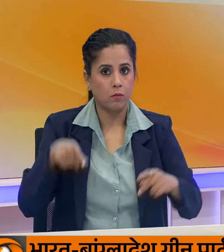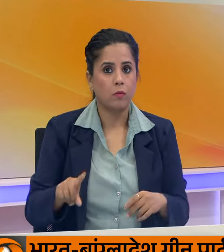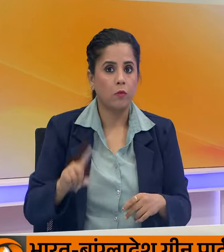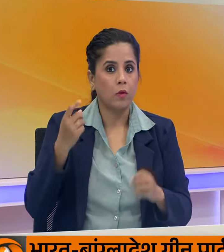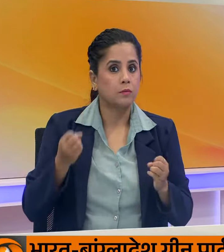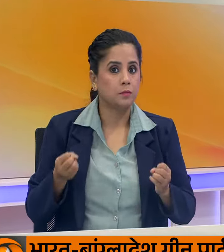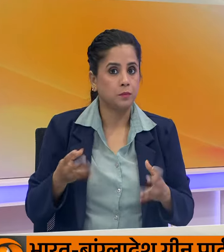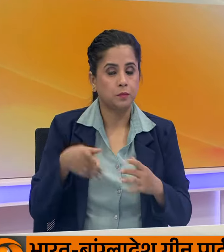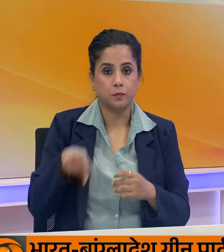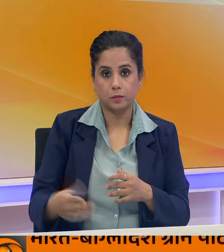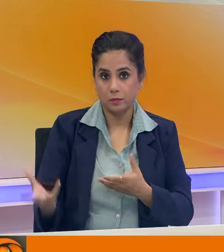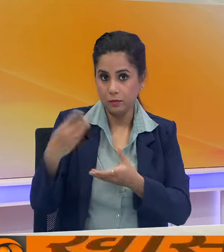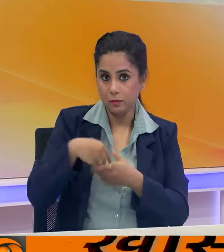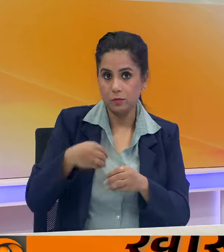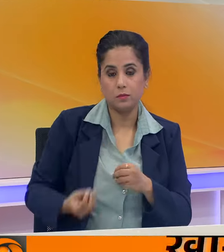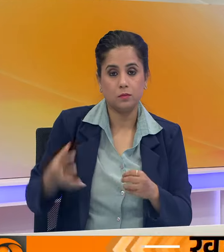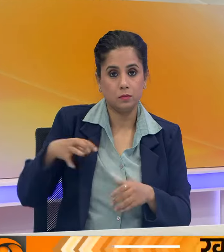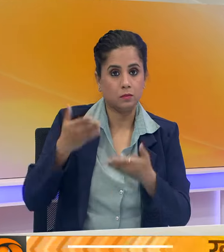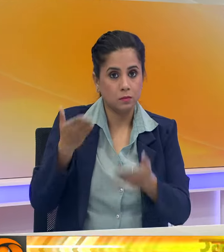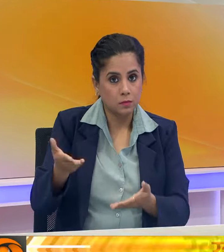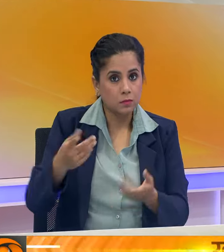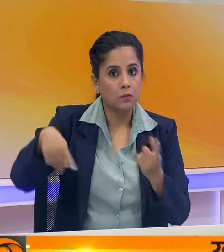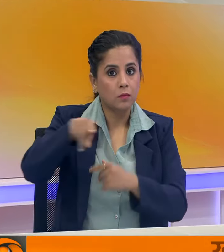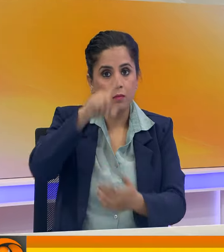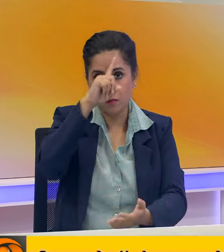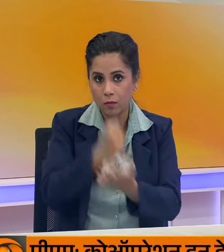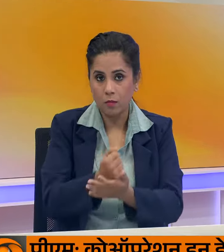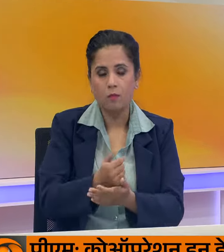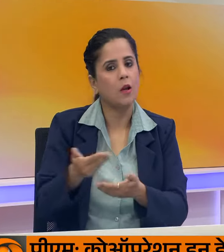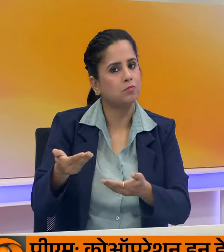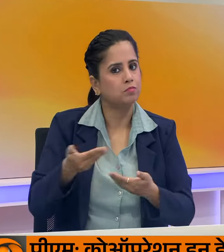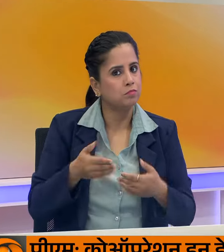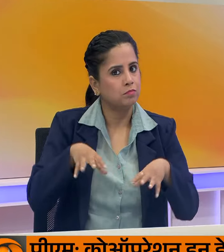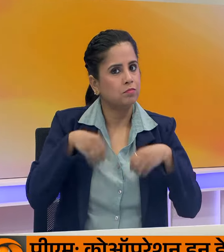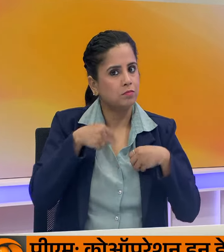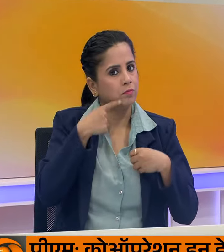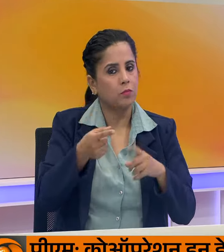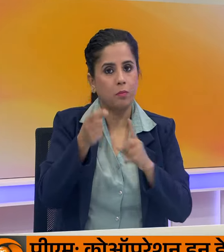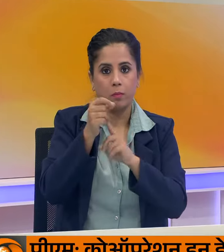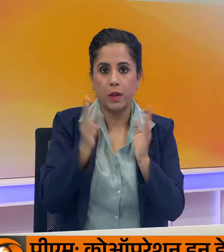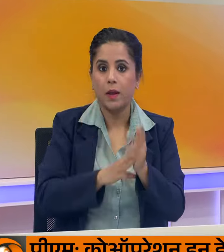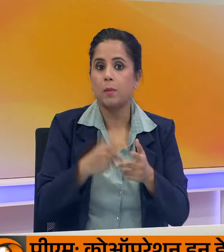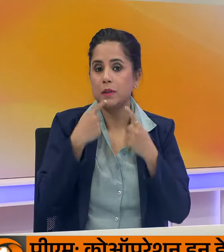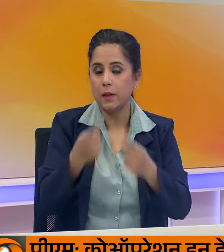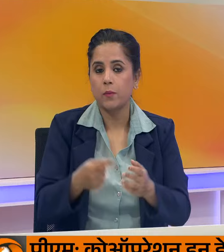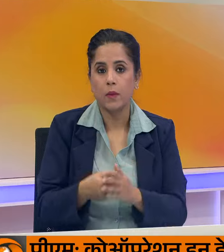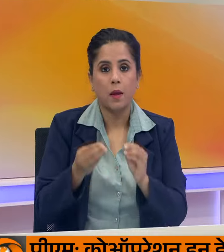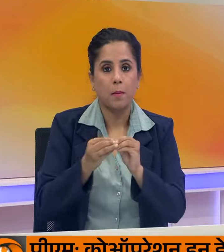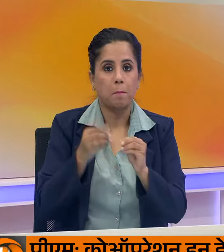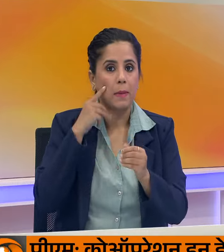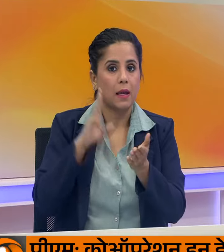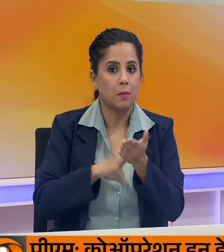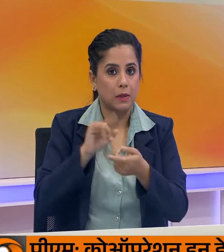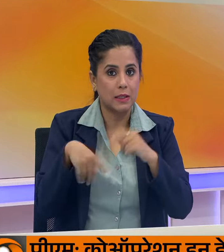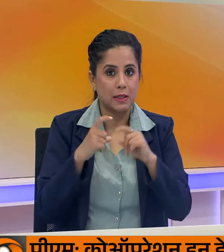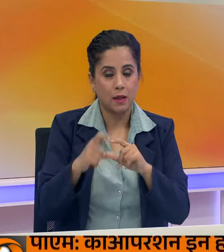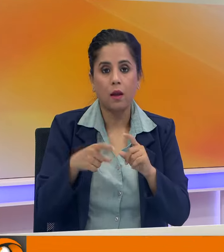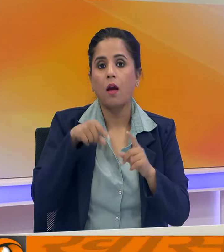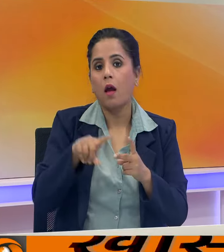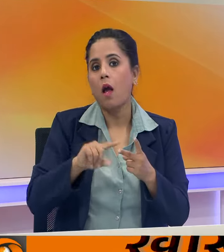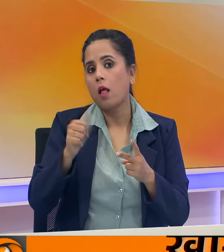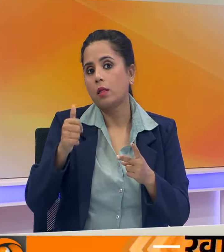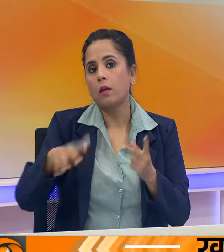में शामिल होने के लिए बांग्लादेश के निर्णय का स्वागत किया पीएम ने कहा कि बिम स्क सहित अन्य